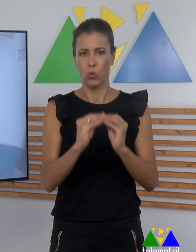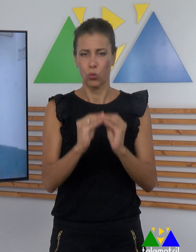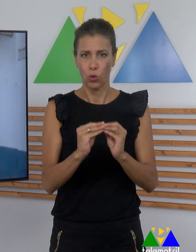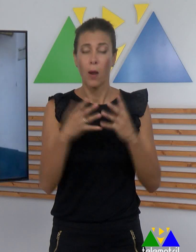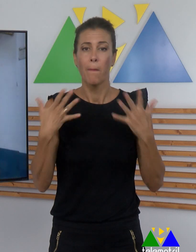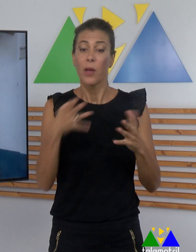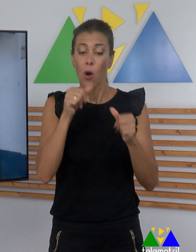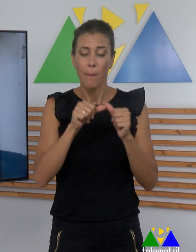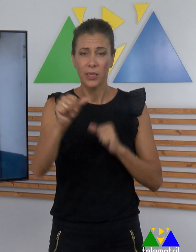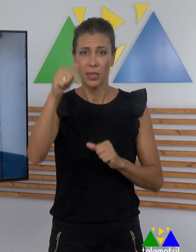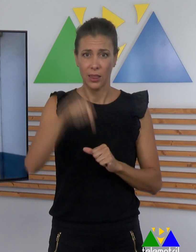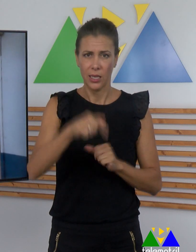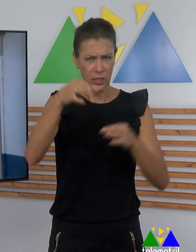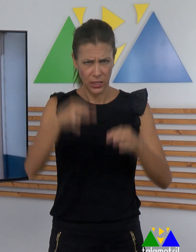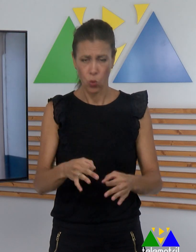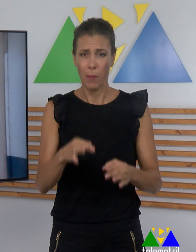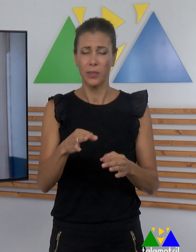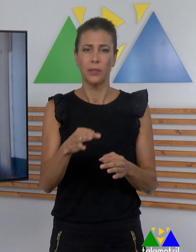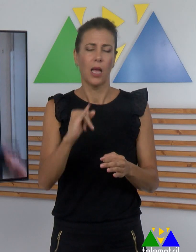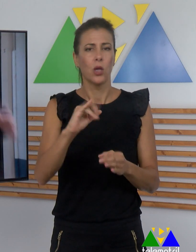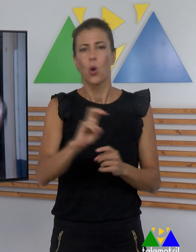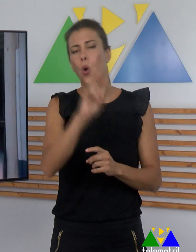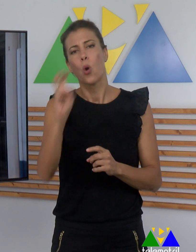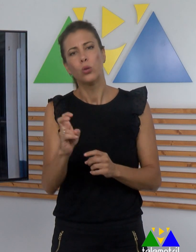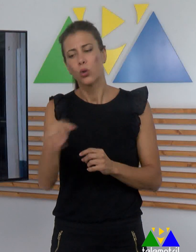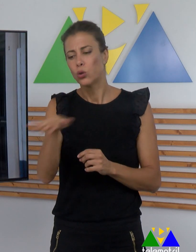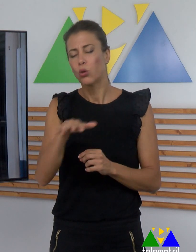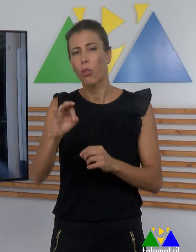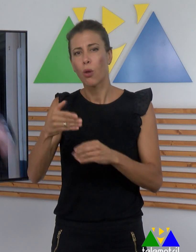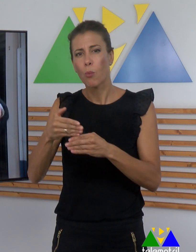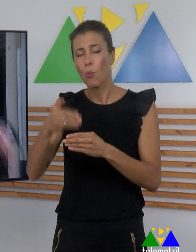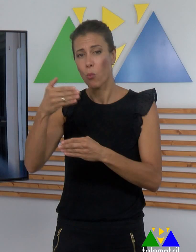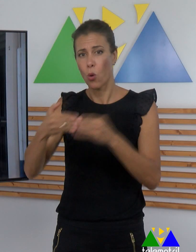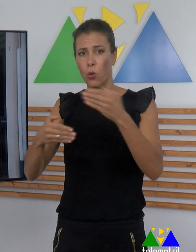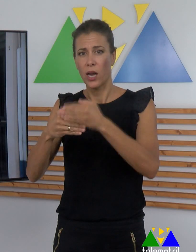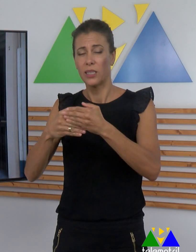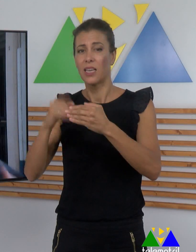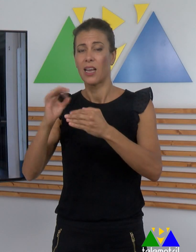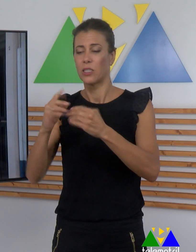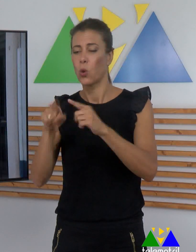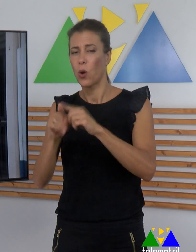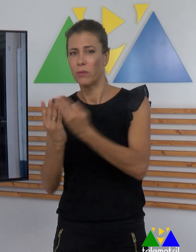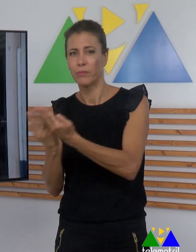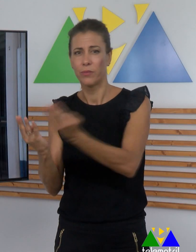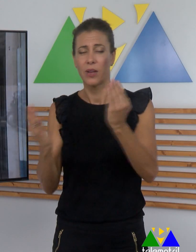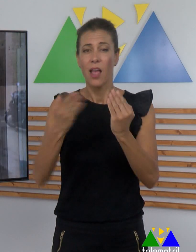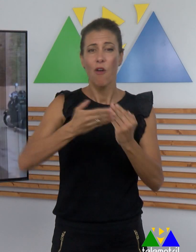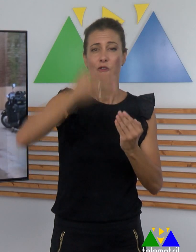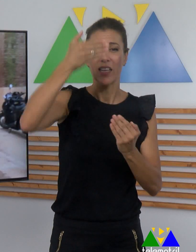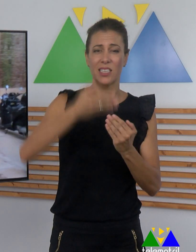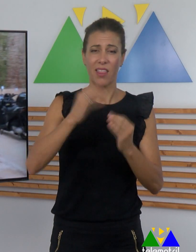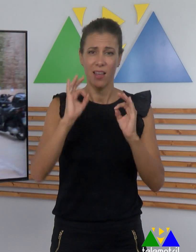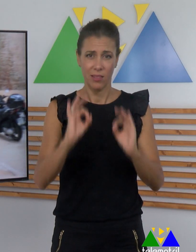Aquí a partir de aquí seguramente hubo otro trozo de muralla que recorría toda la fachada de la iglesia